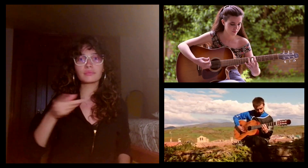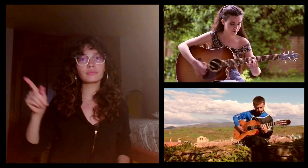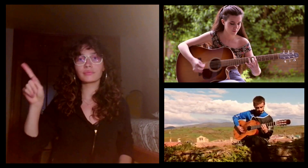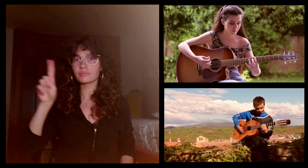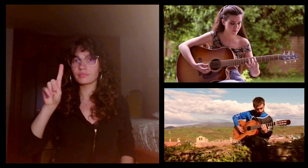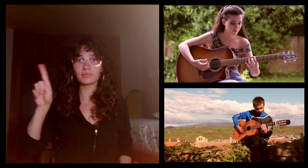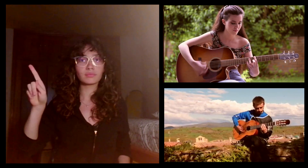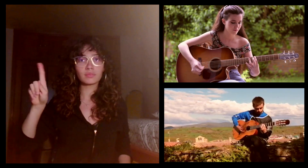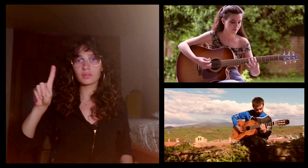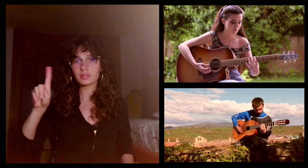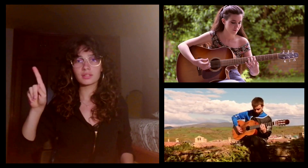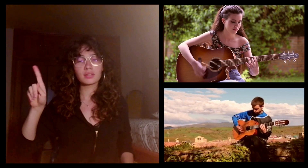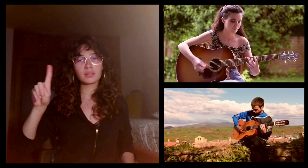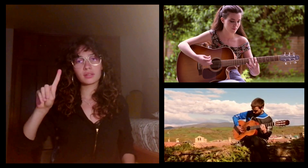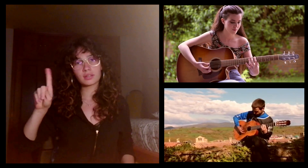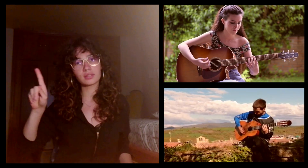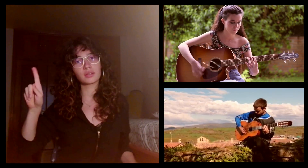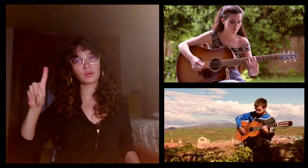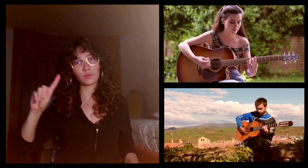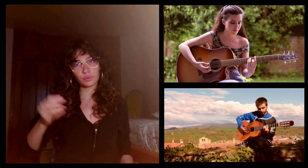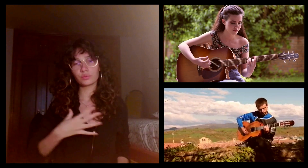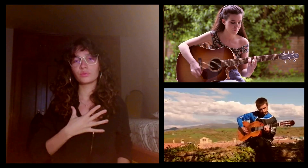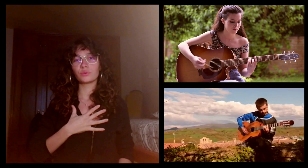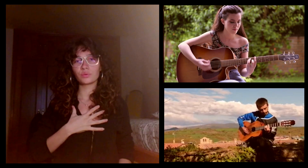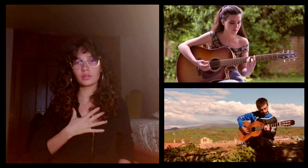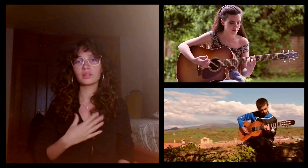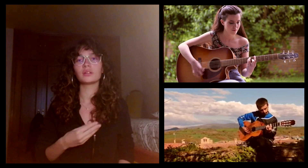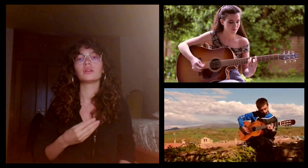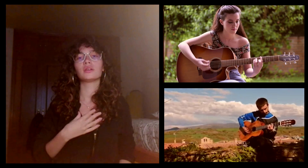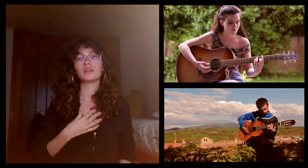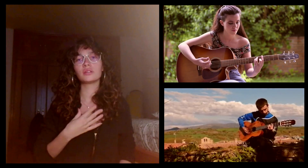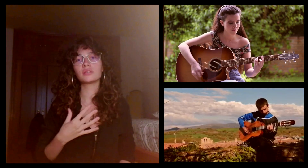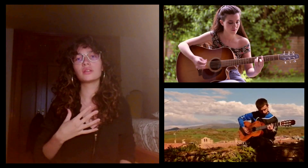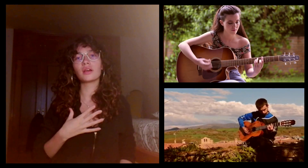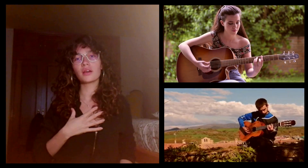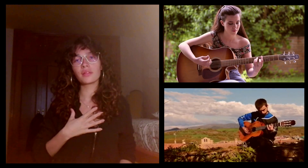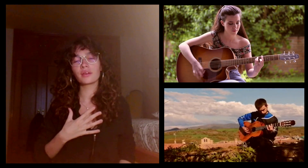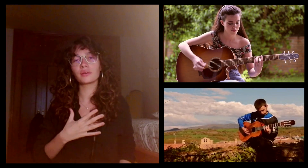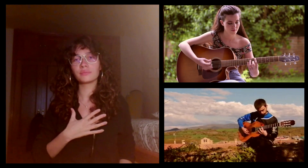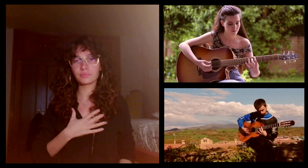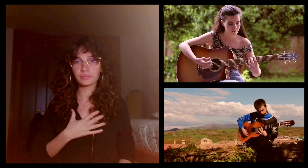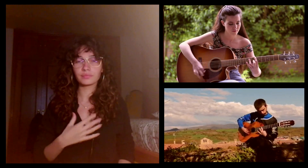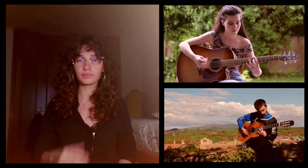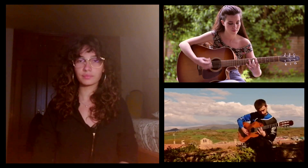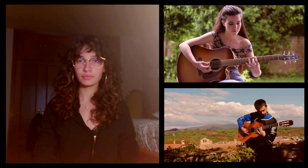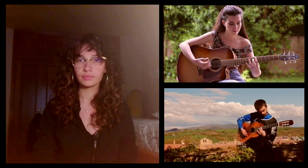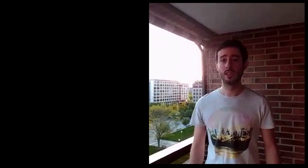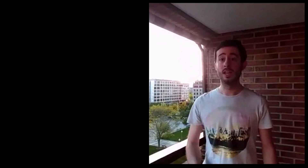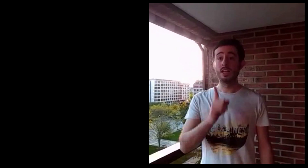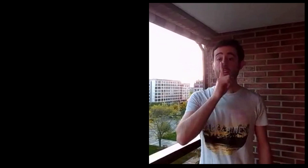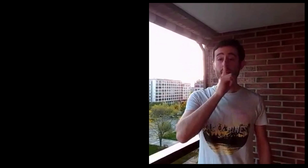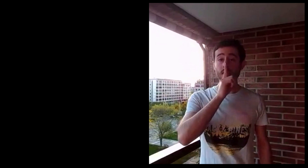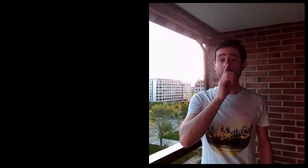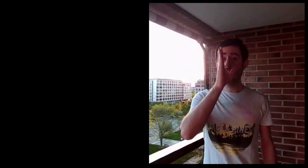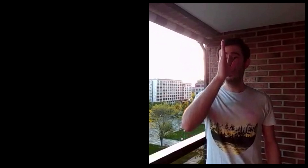dagoena, baina ezin ezagutu nire islada.